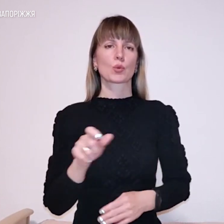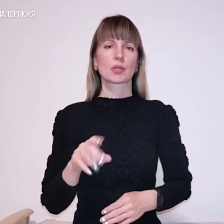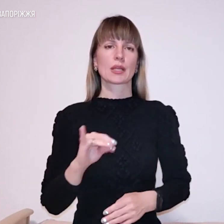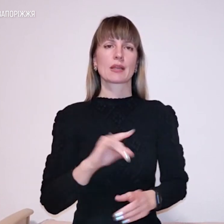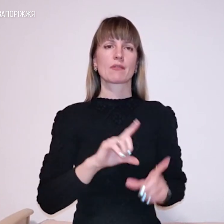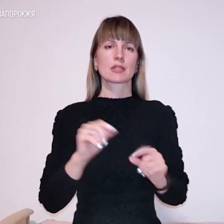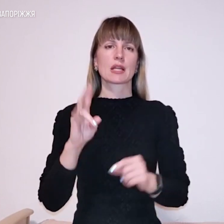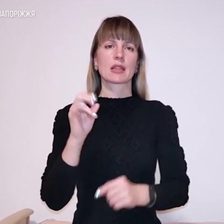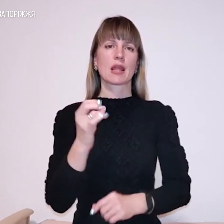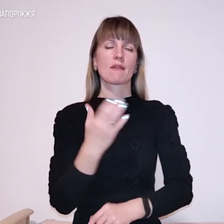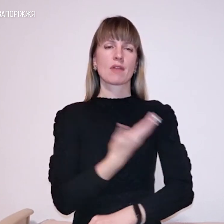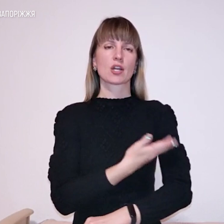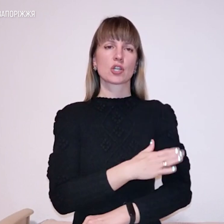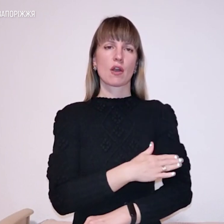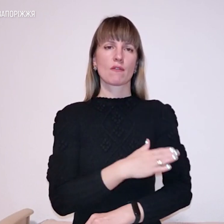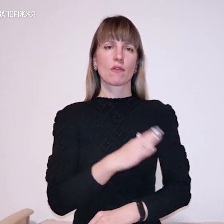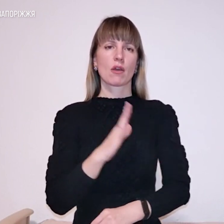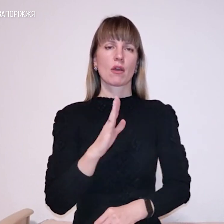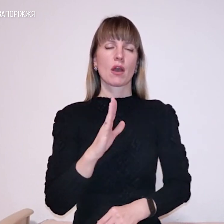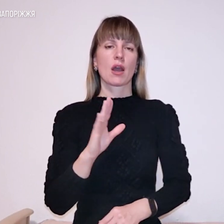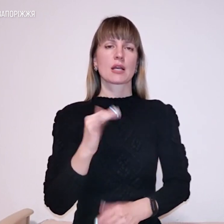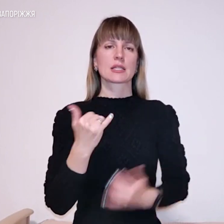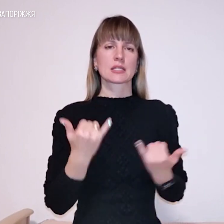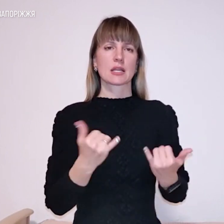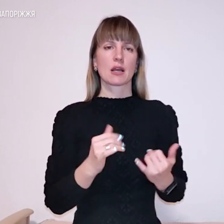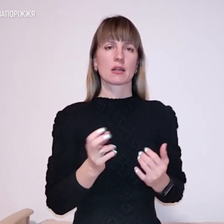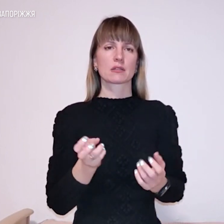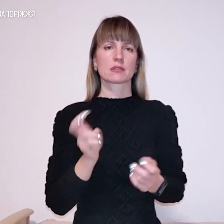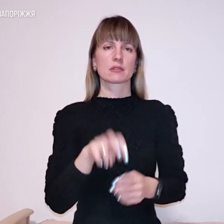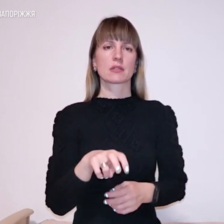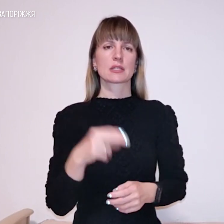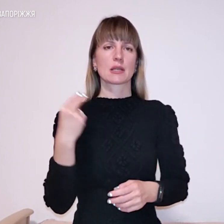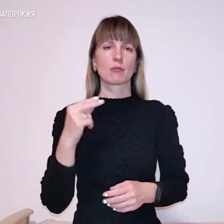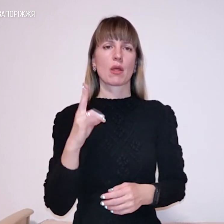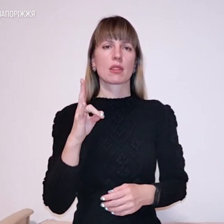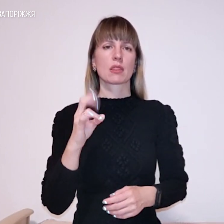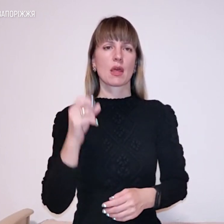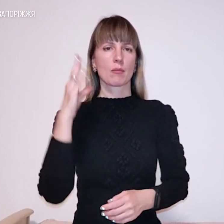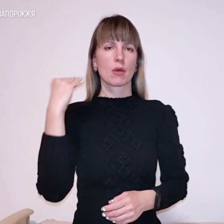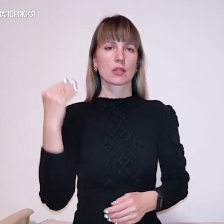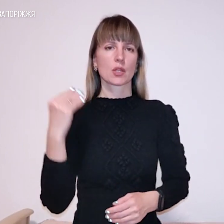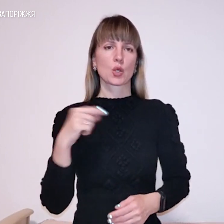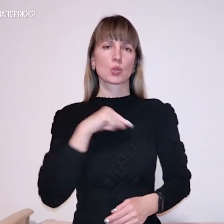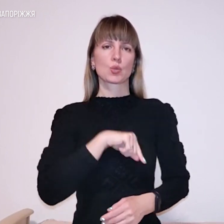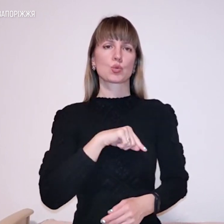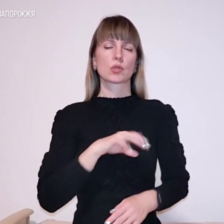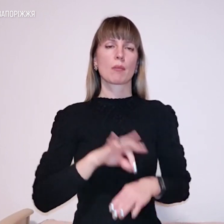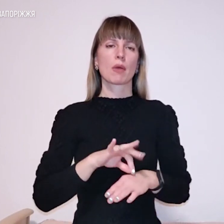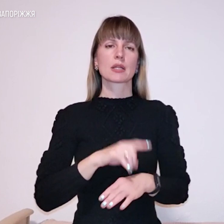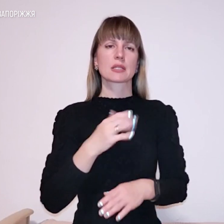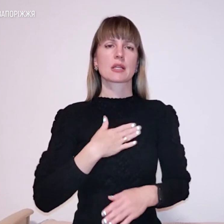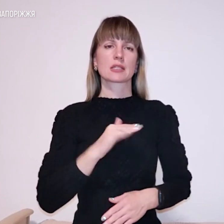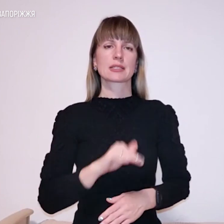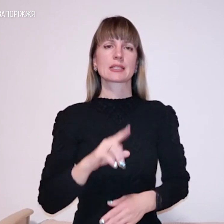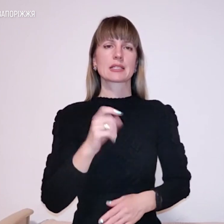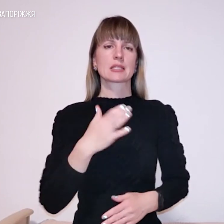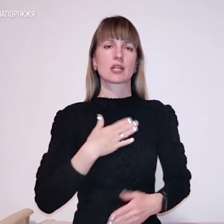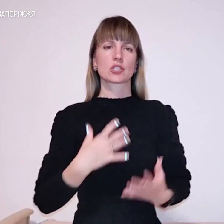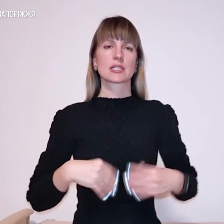на Варшаву. Зараз грузимося з Запоріжжя на Молдавію. Душа болить за наших дітей, за наші сім'ї,